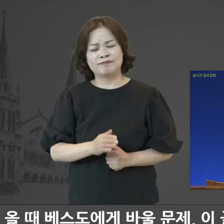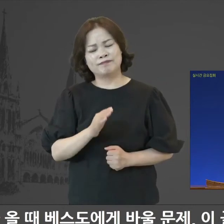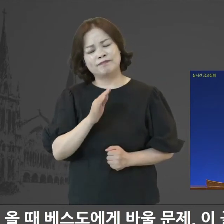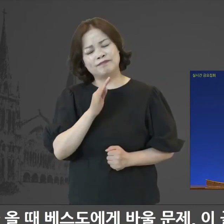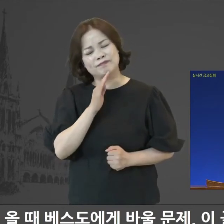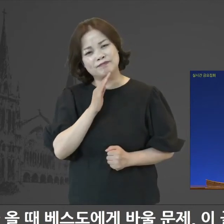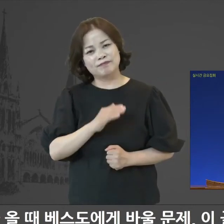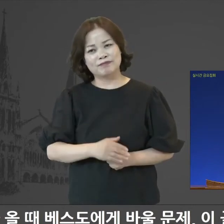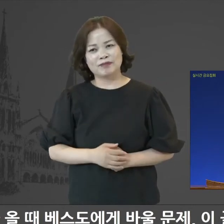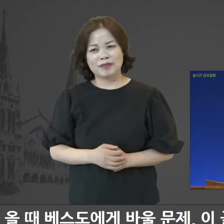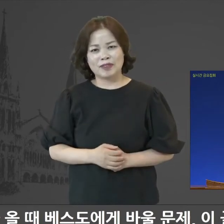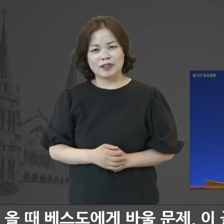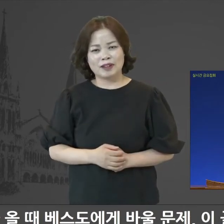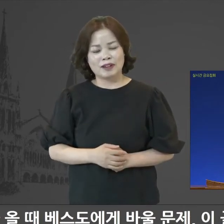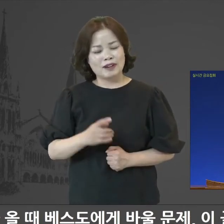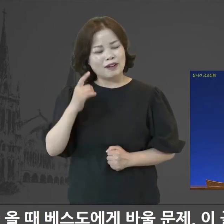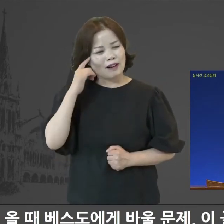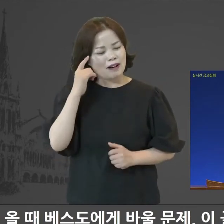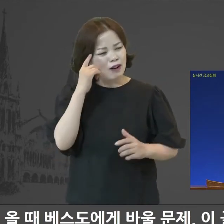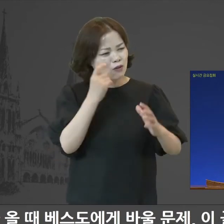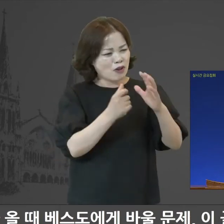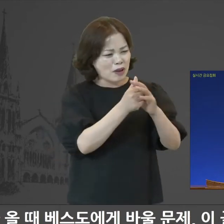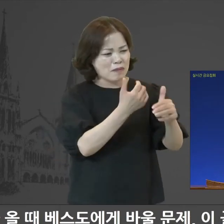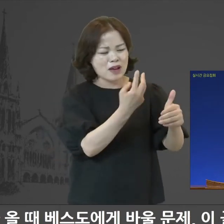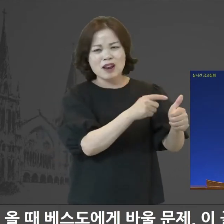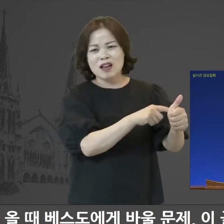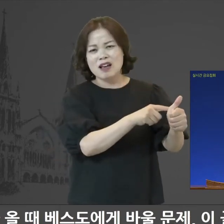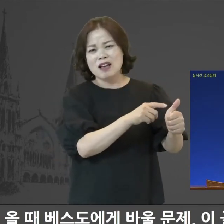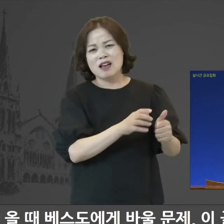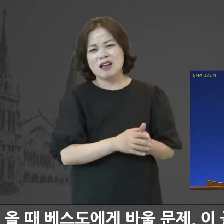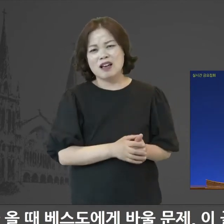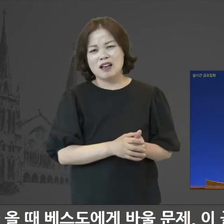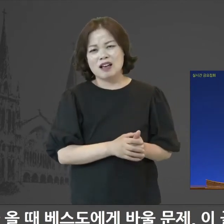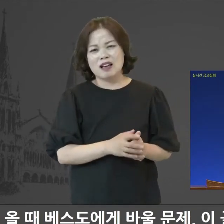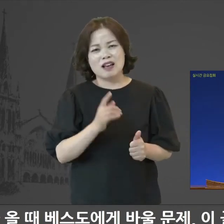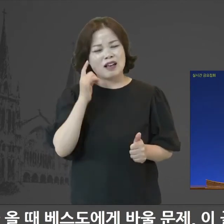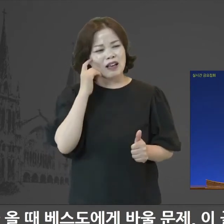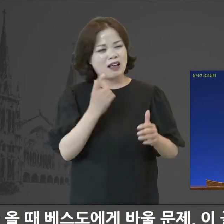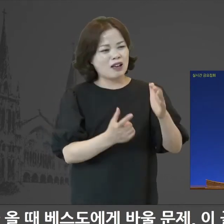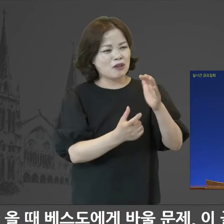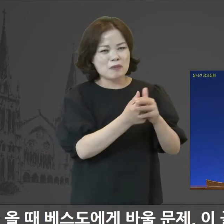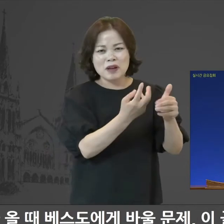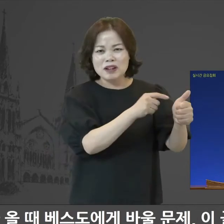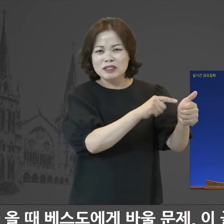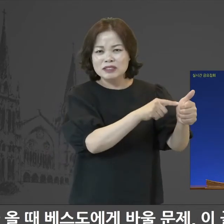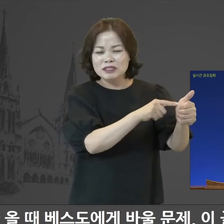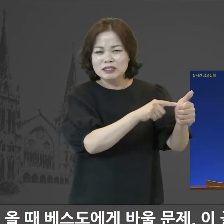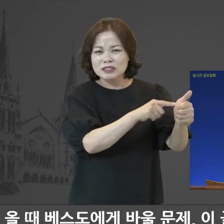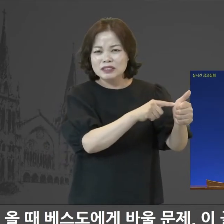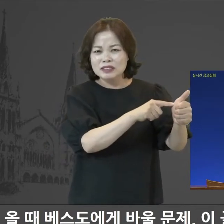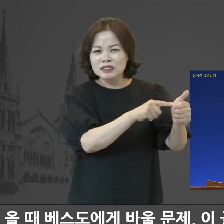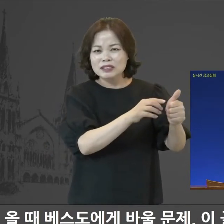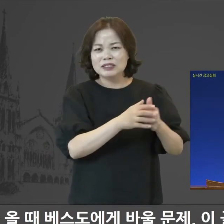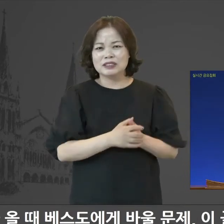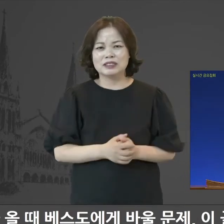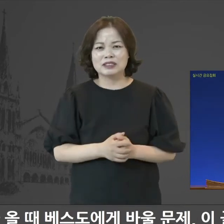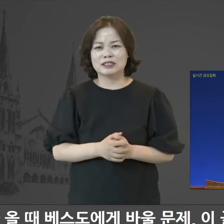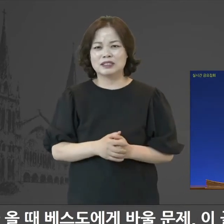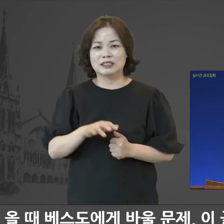정말 잔머리 많이 쓰죠. 여러분, 잔머리 지수를 JQ라